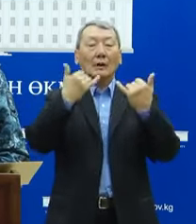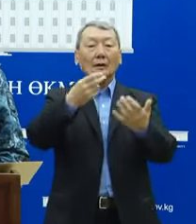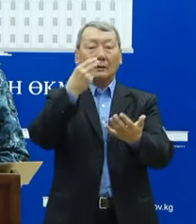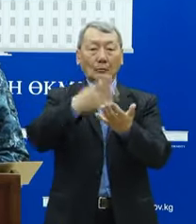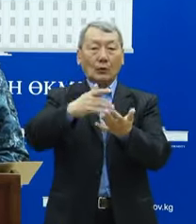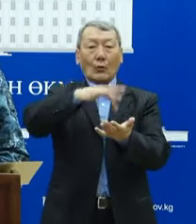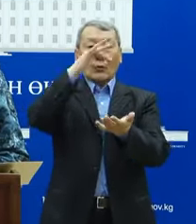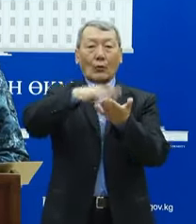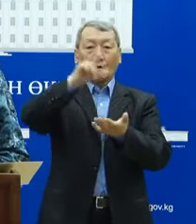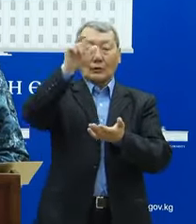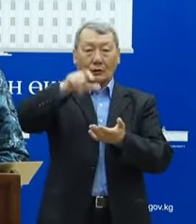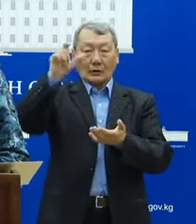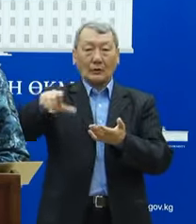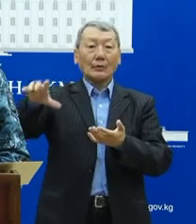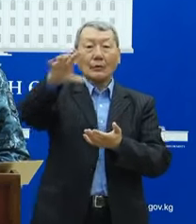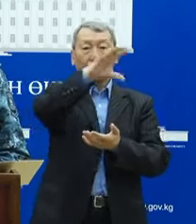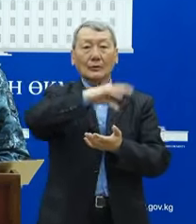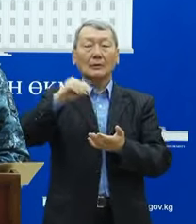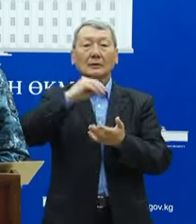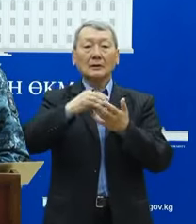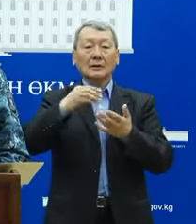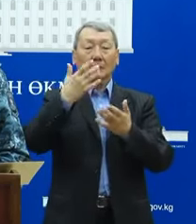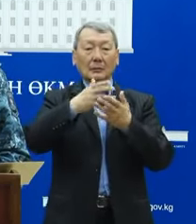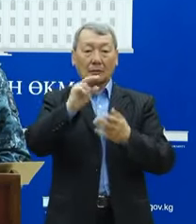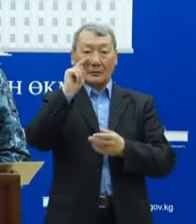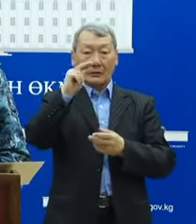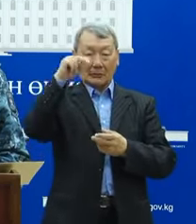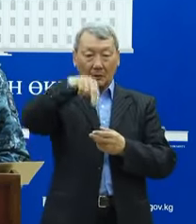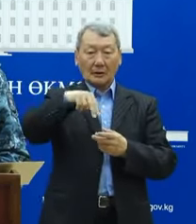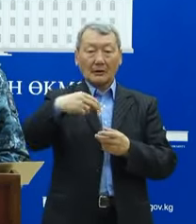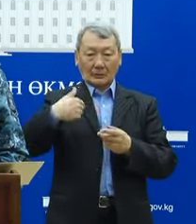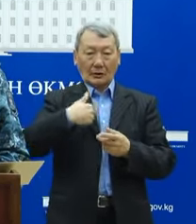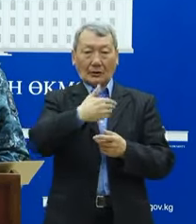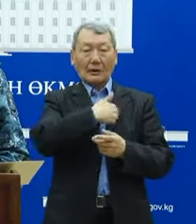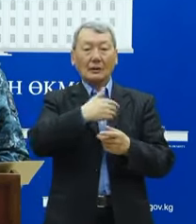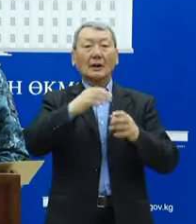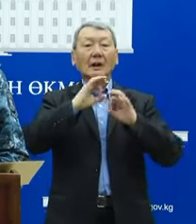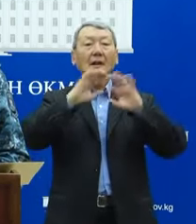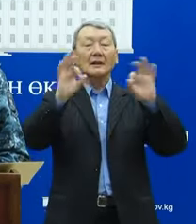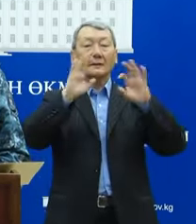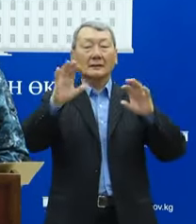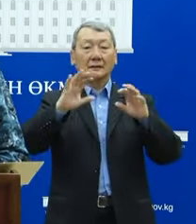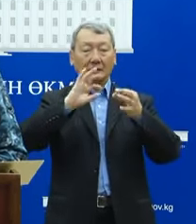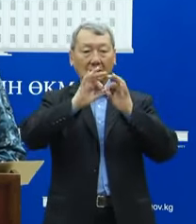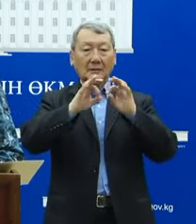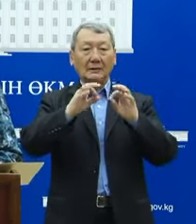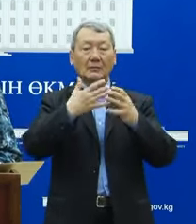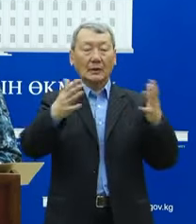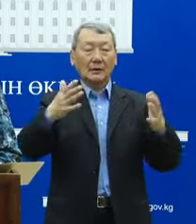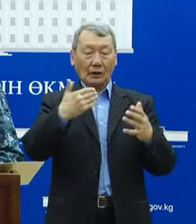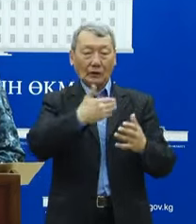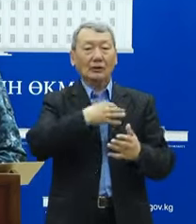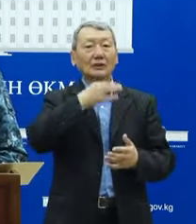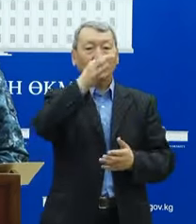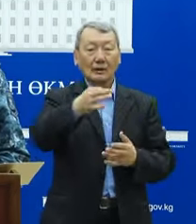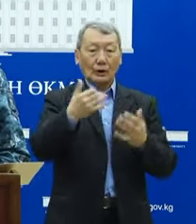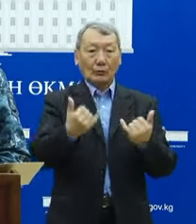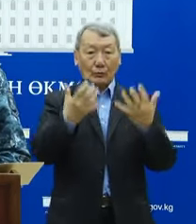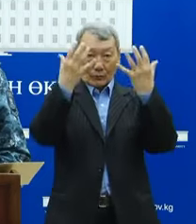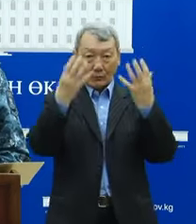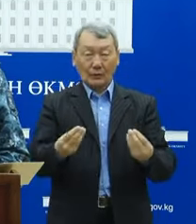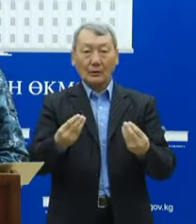шаарынын аймагында болуп жаткан өзгөчө кырдаалды түшүнүү менен кабыл алып, сиздерге терең ыраазычылык билдиребиз.